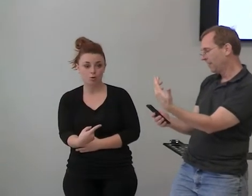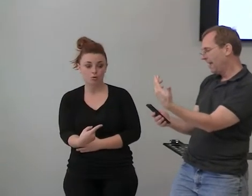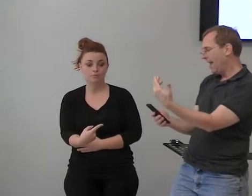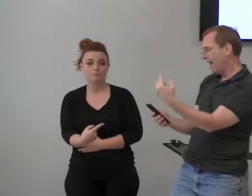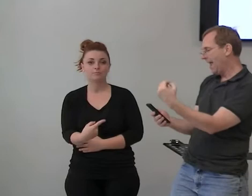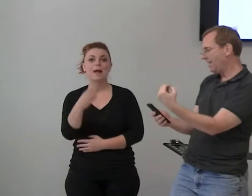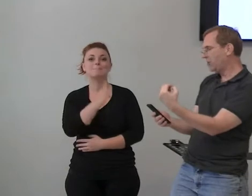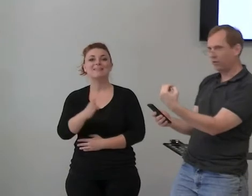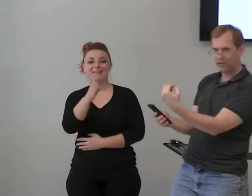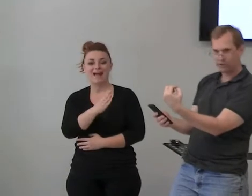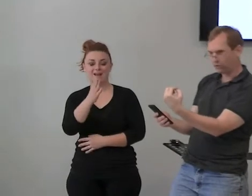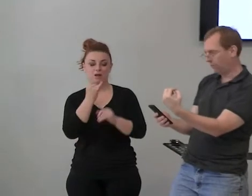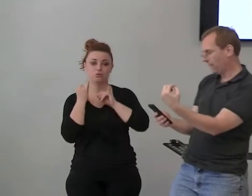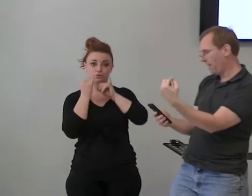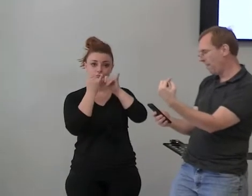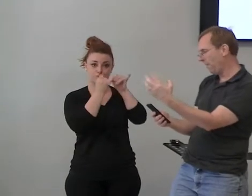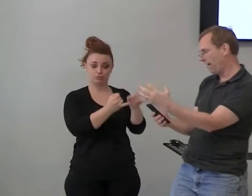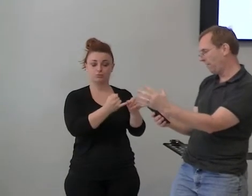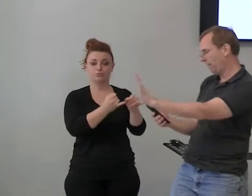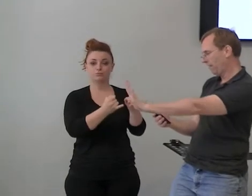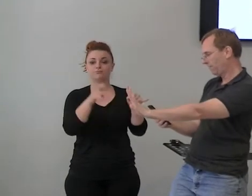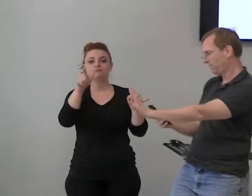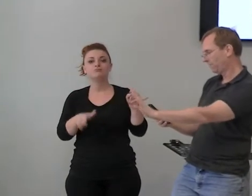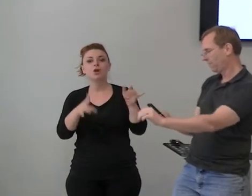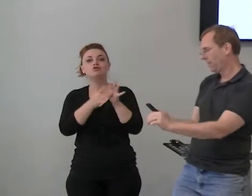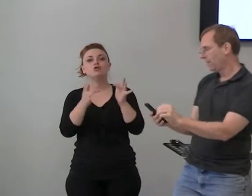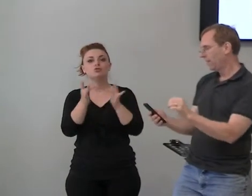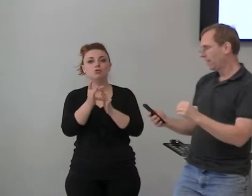Betania, egli, cioè Gesù,